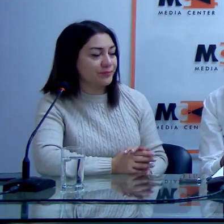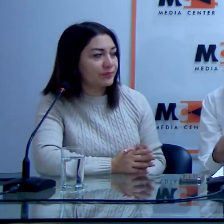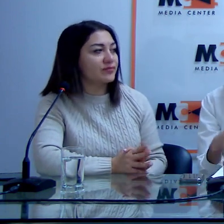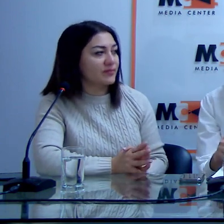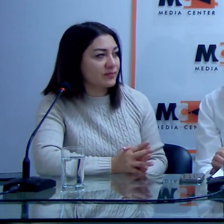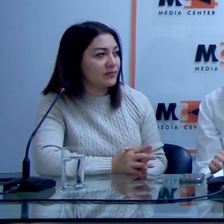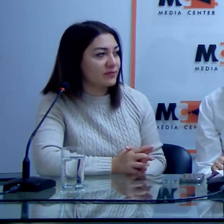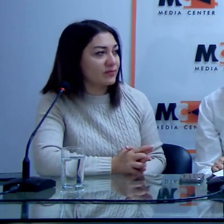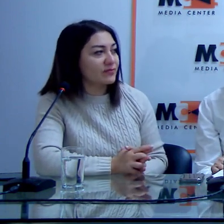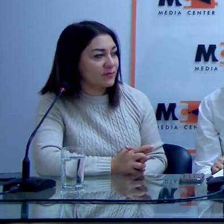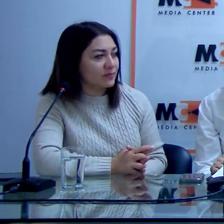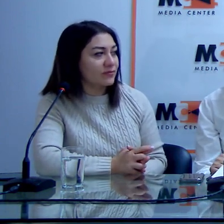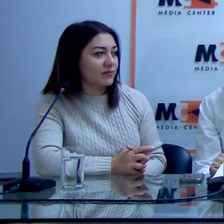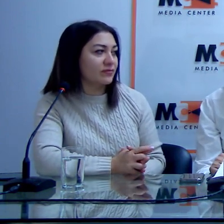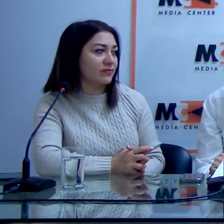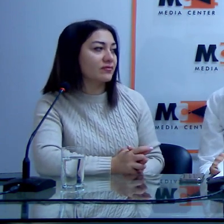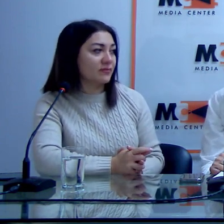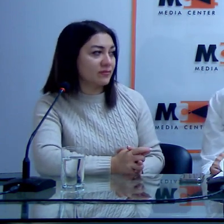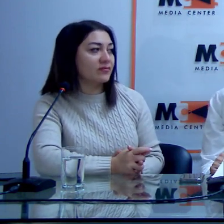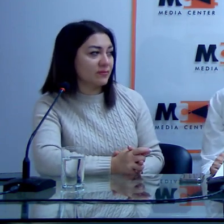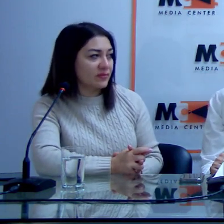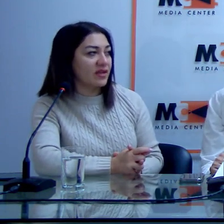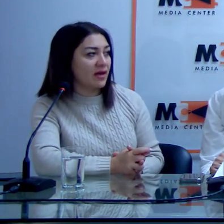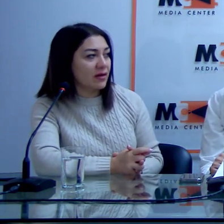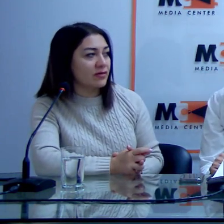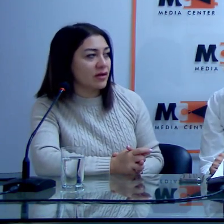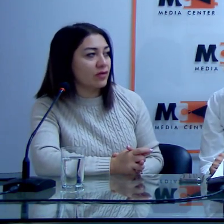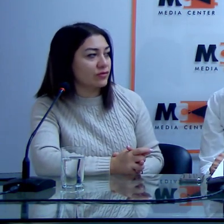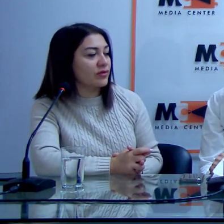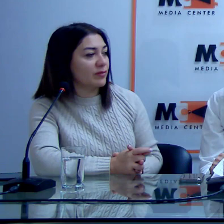Հեռուստահաղորդումն է տեղեկացված լինելու իրավունքը եւ հաղորդակցման խնդիրը։